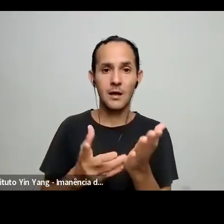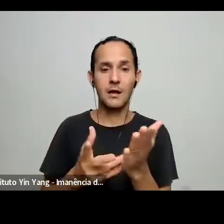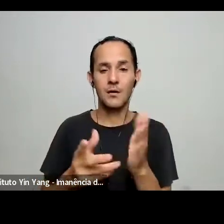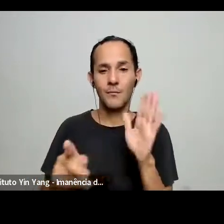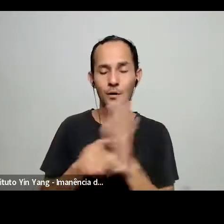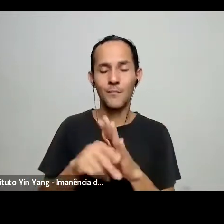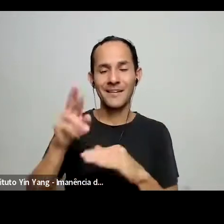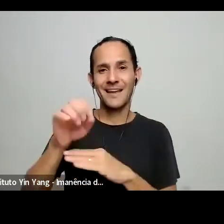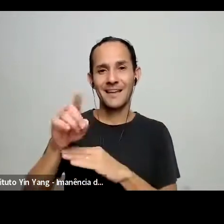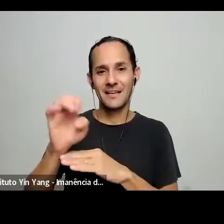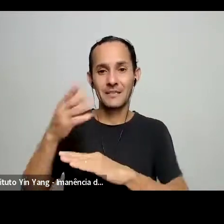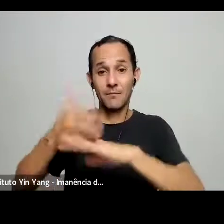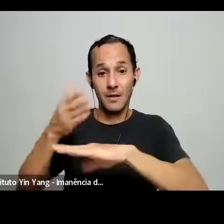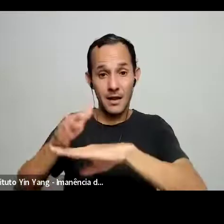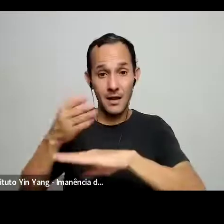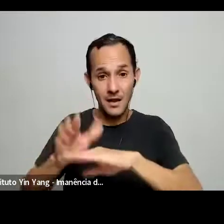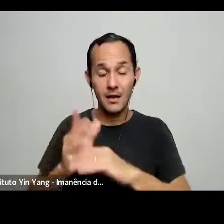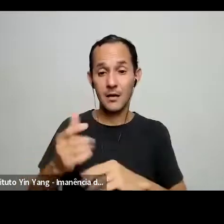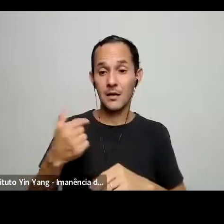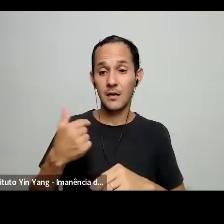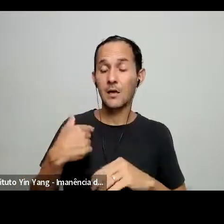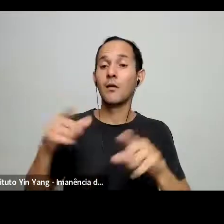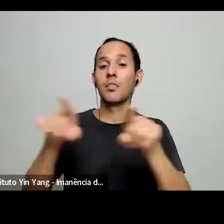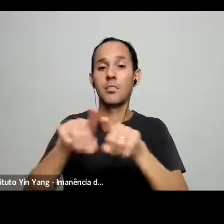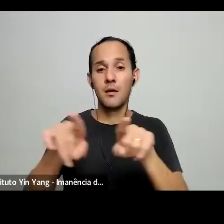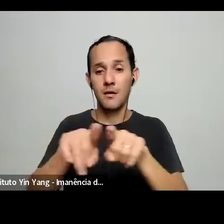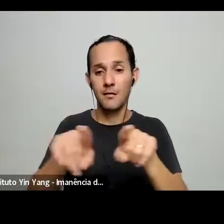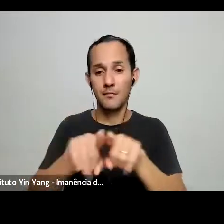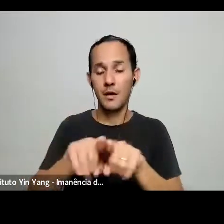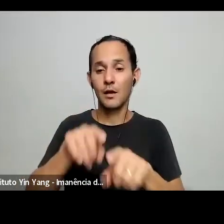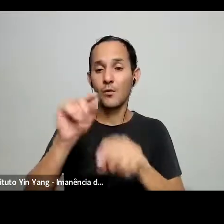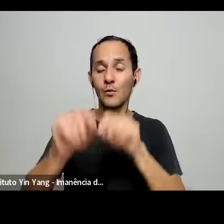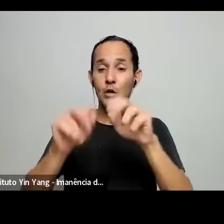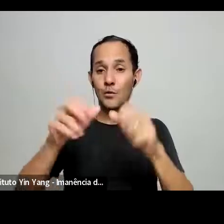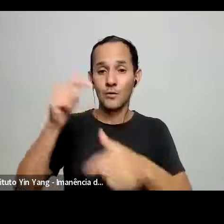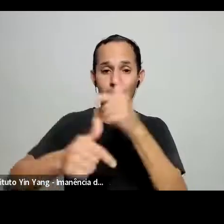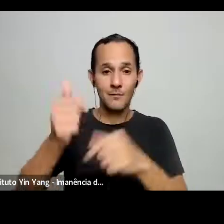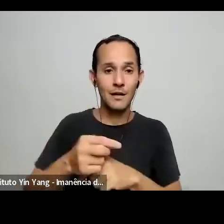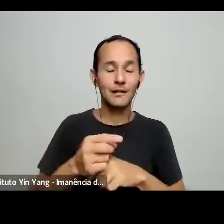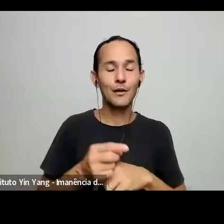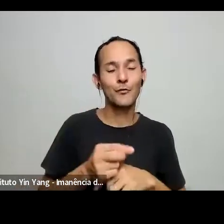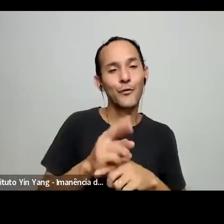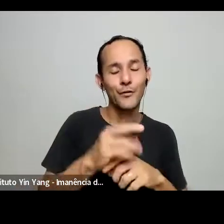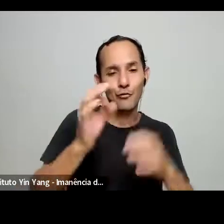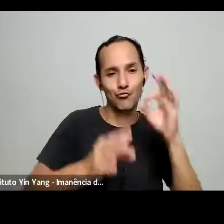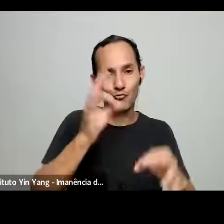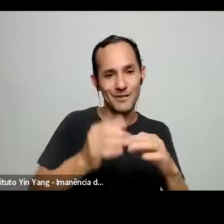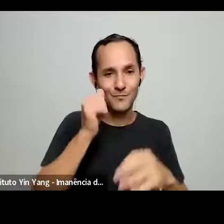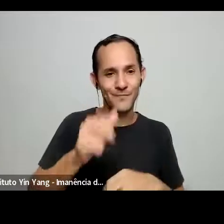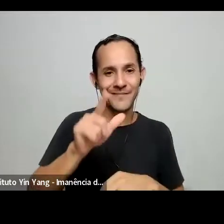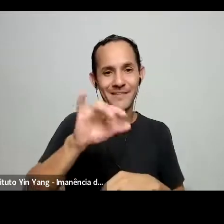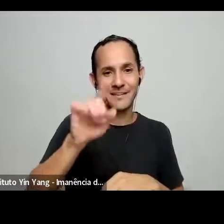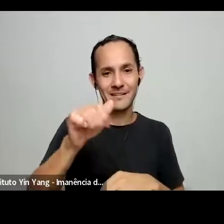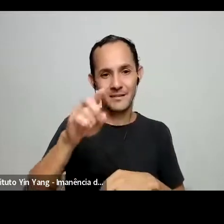rede Práticas Sistêmicas. Acabei também tendo acesso ao trabalho da doutora Lisandra, e